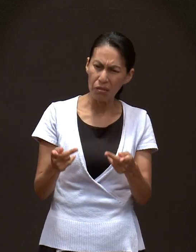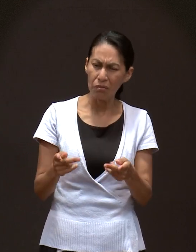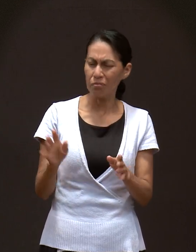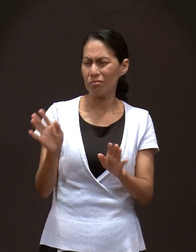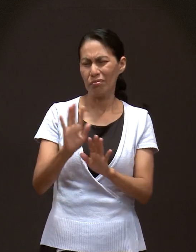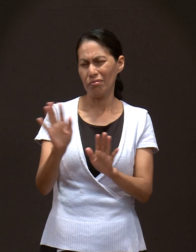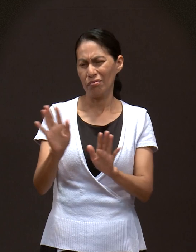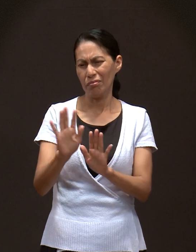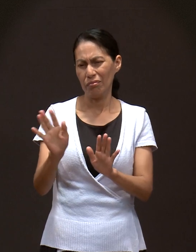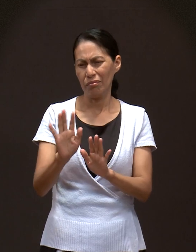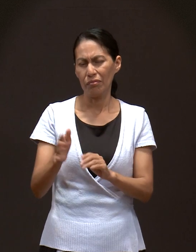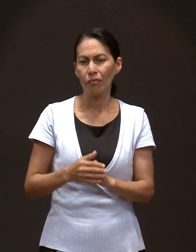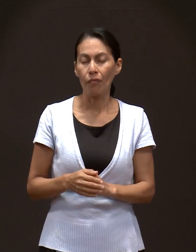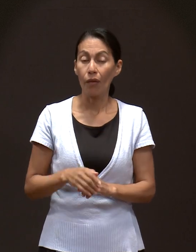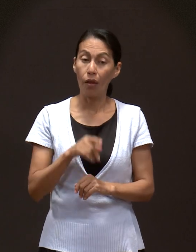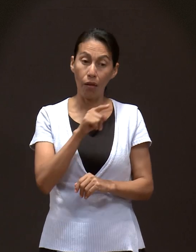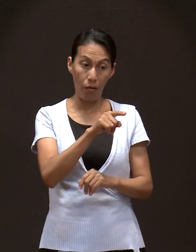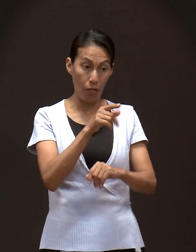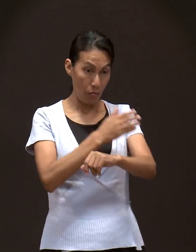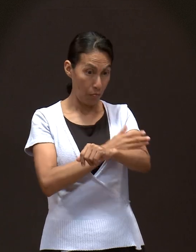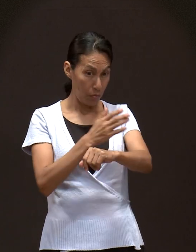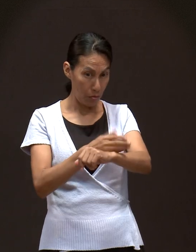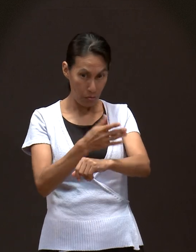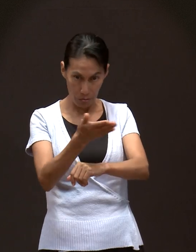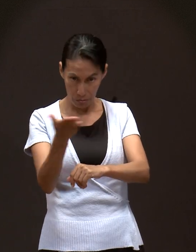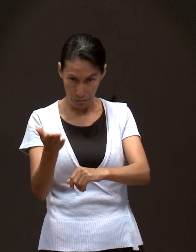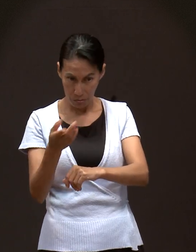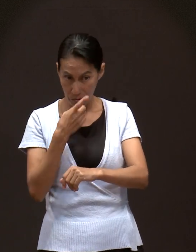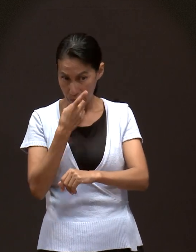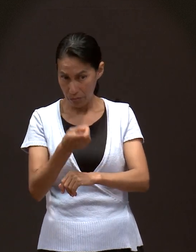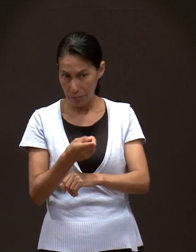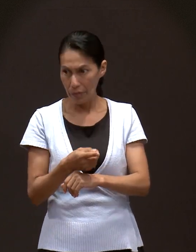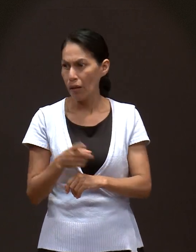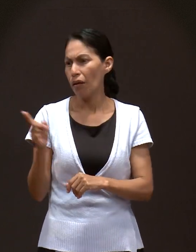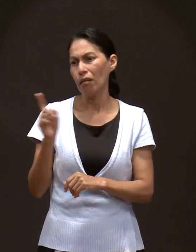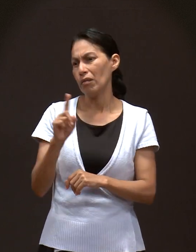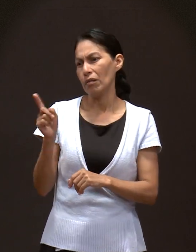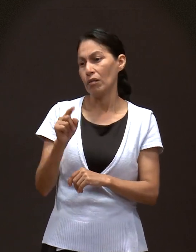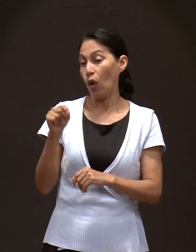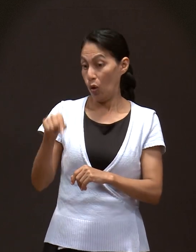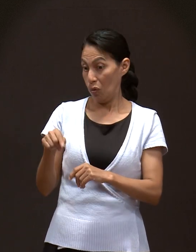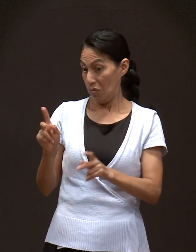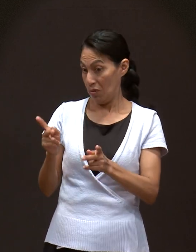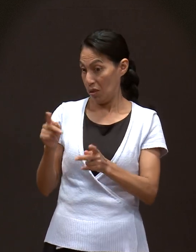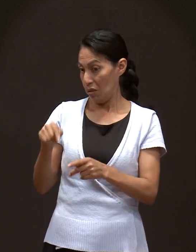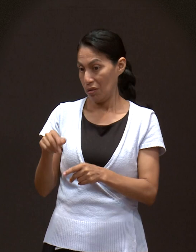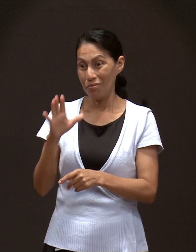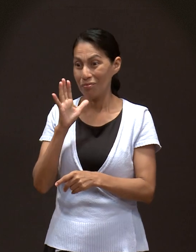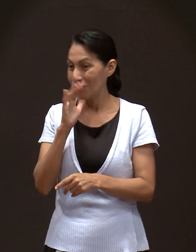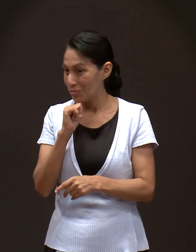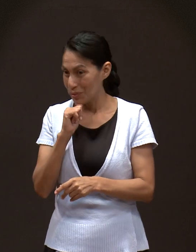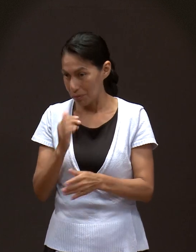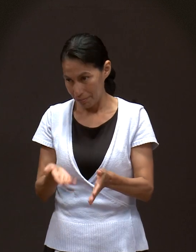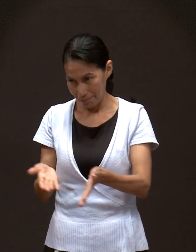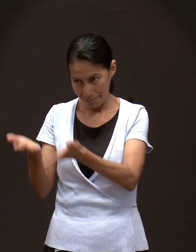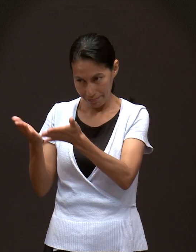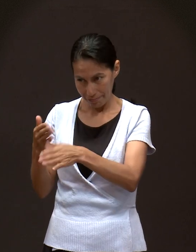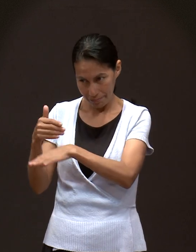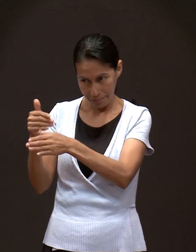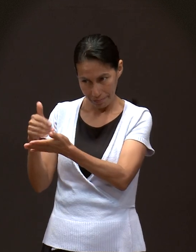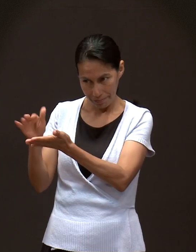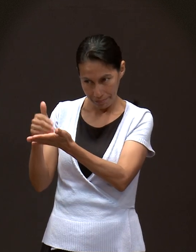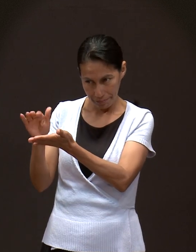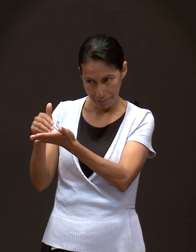para mí. Me dijo, pero, pues, habla ahí con mis compañeros a ver qué te dicen. Les hablé y me dijeron, no, no queremos. No, no puedes estar aquí. Tienes que salirte.